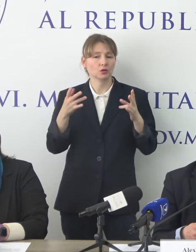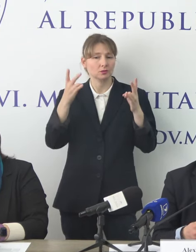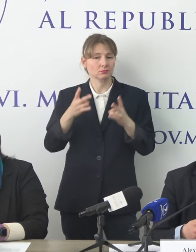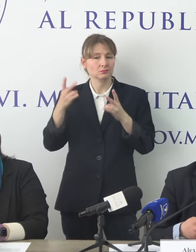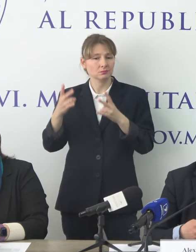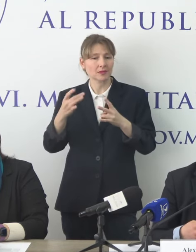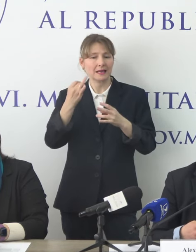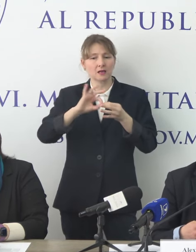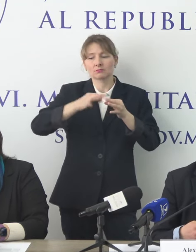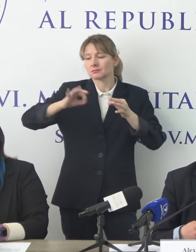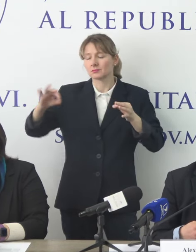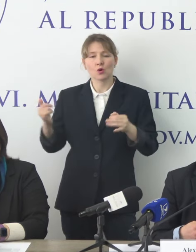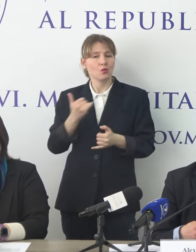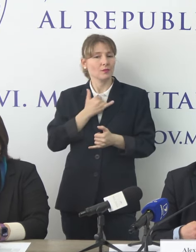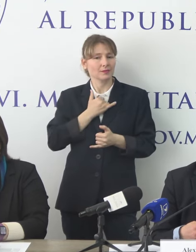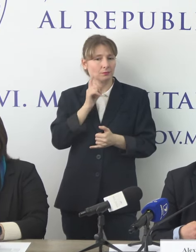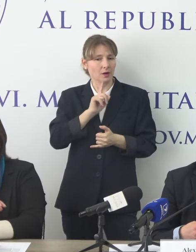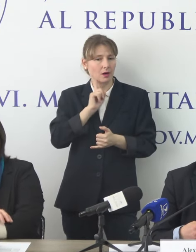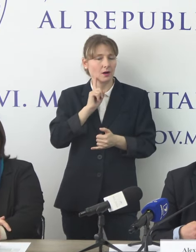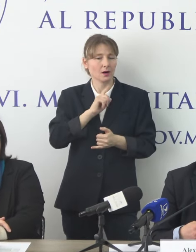spun. Trebuie să fim foarte